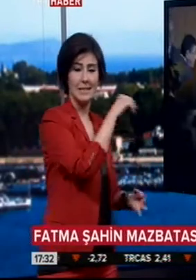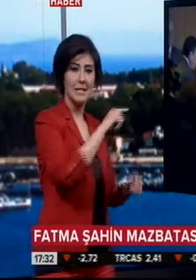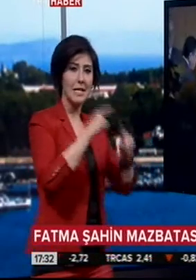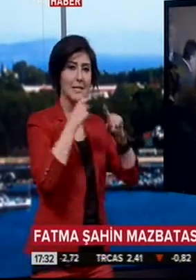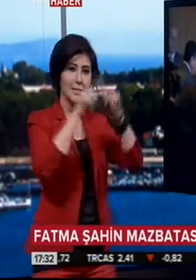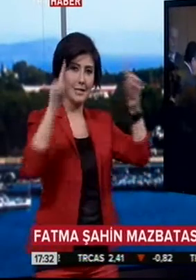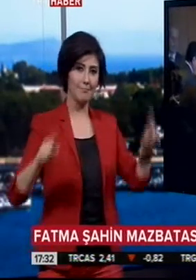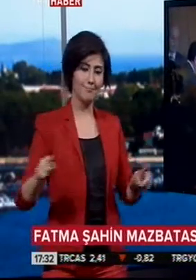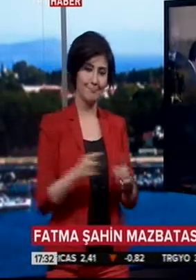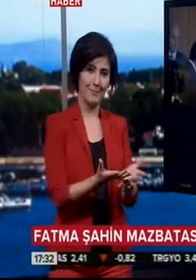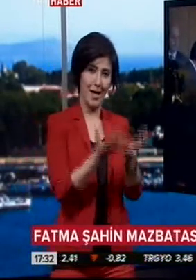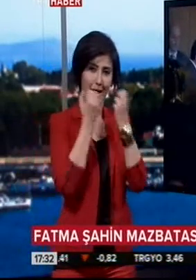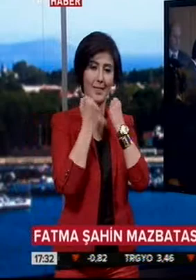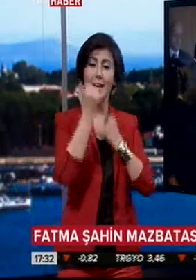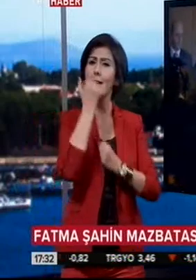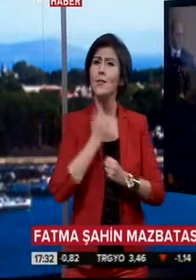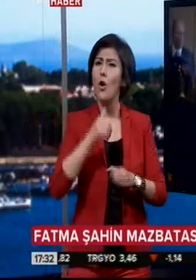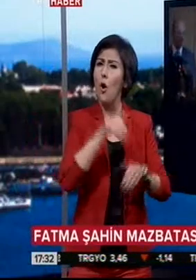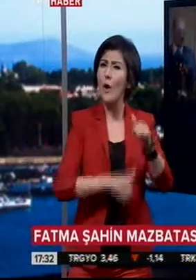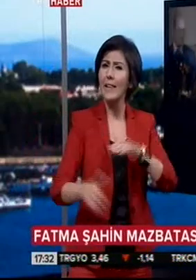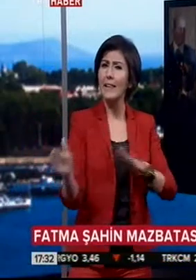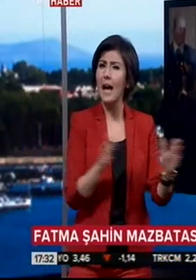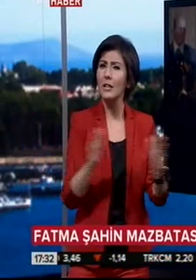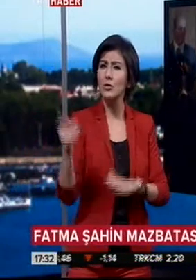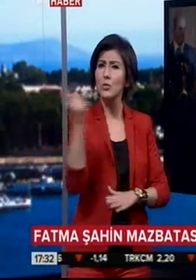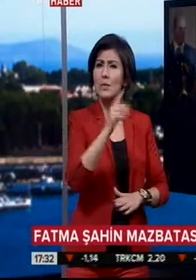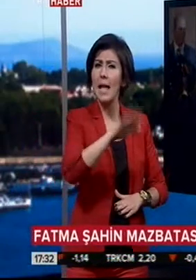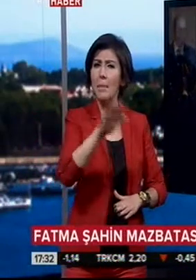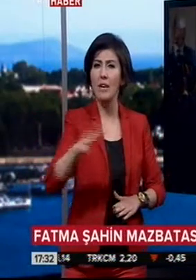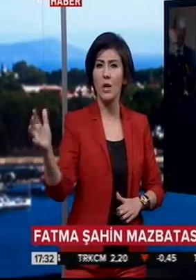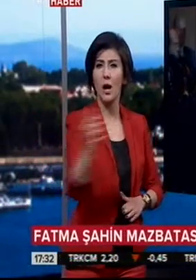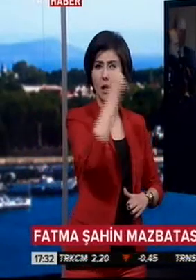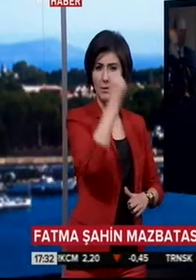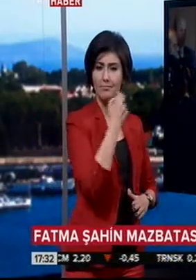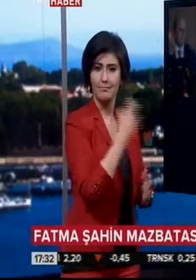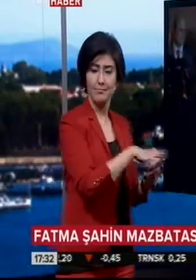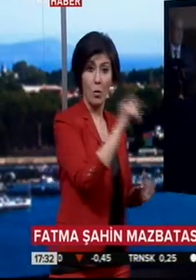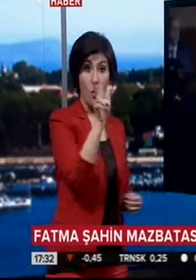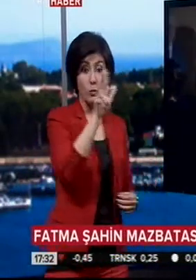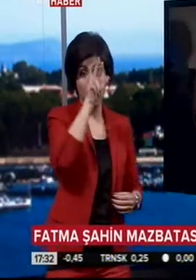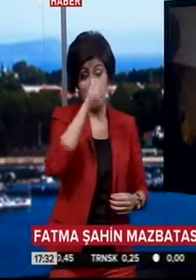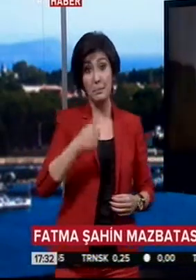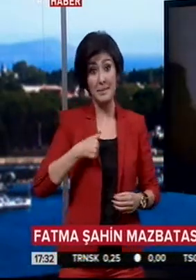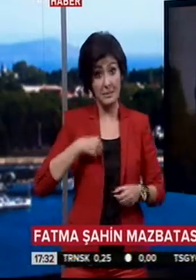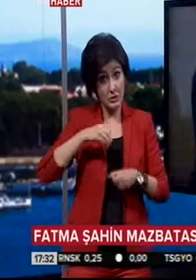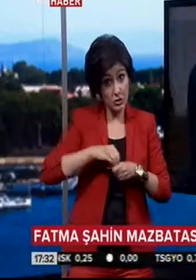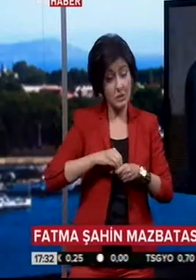aldı. Geçerli oyların yaklaşık %55'ini alan Şahin, 30 Mart bizim açımızdan